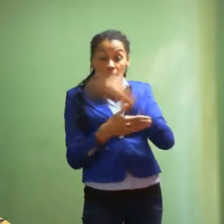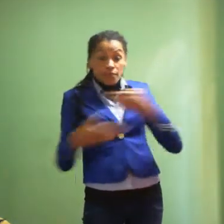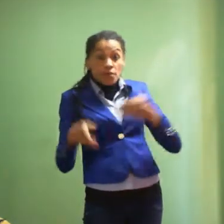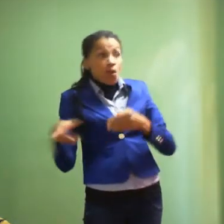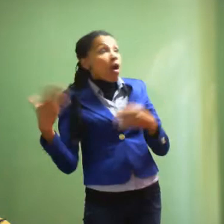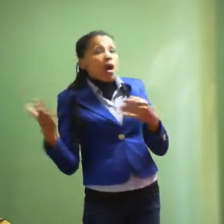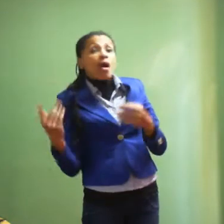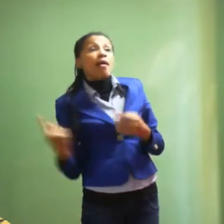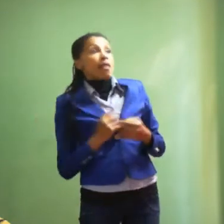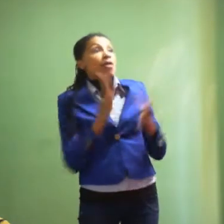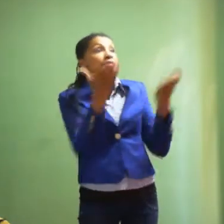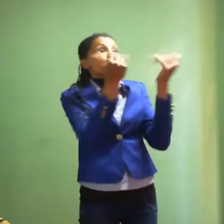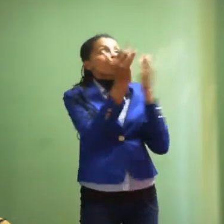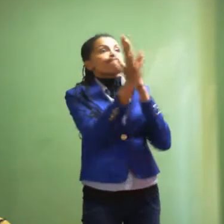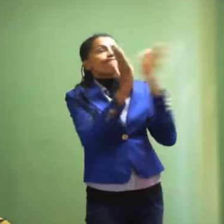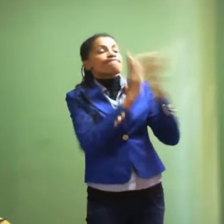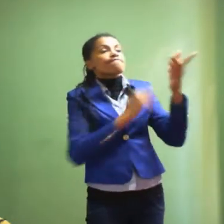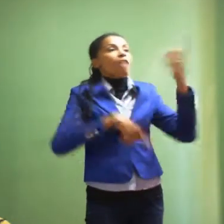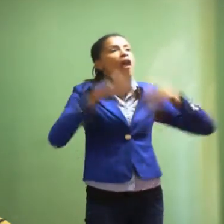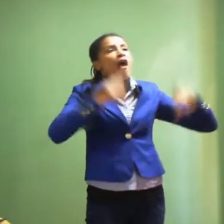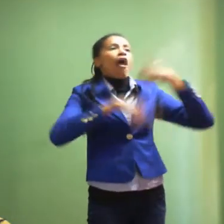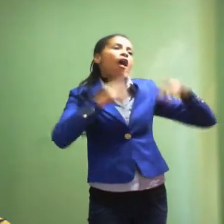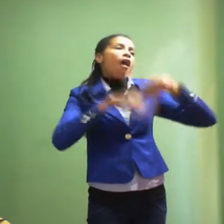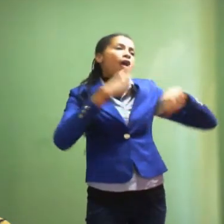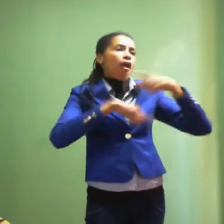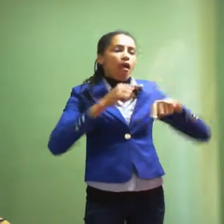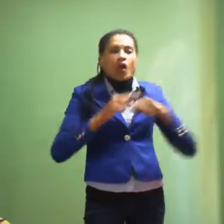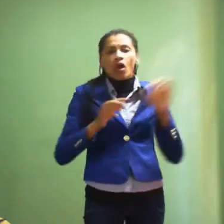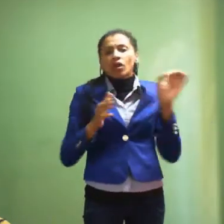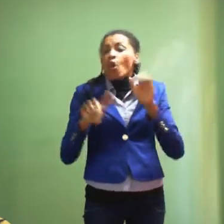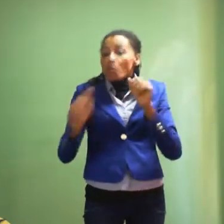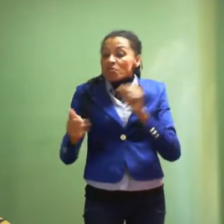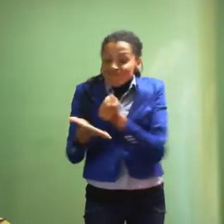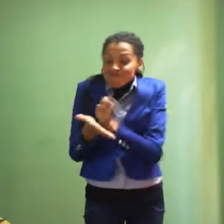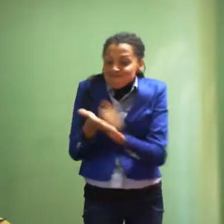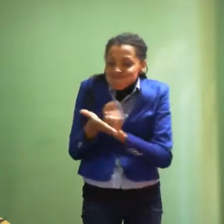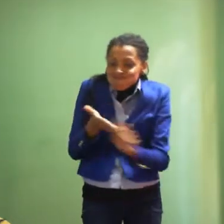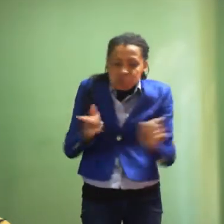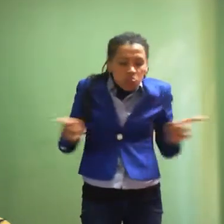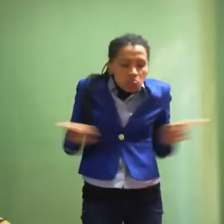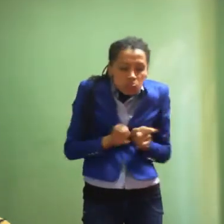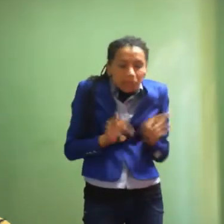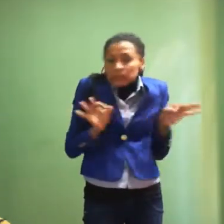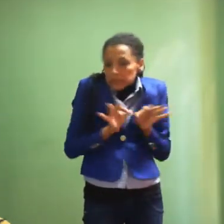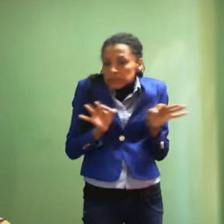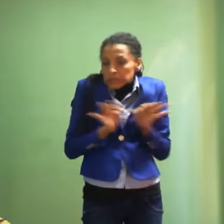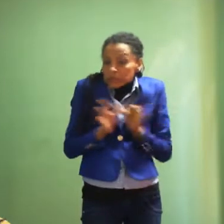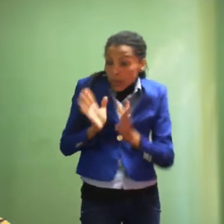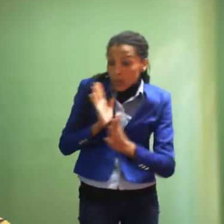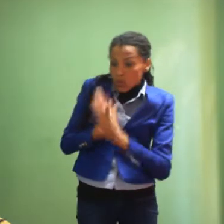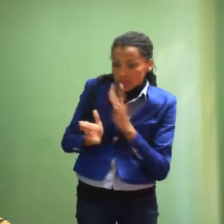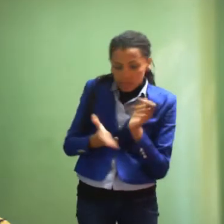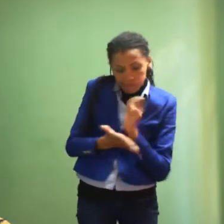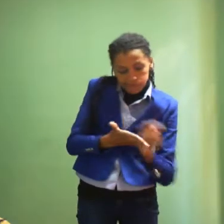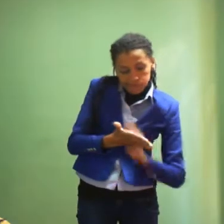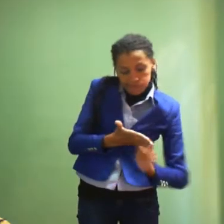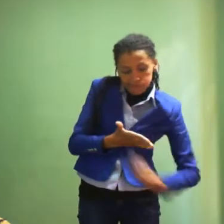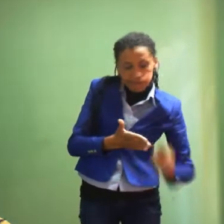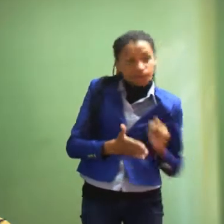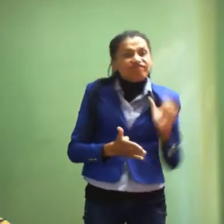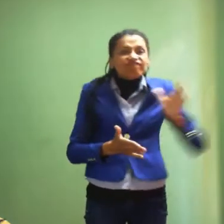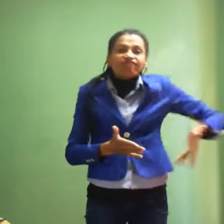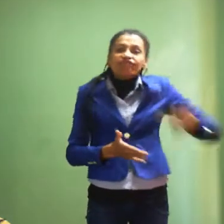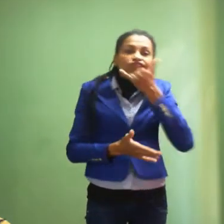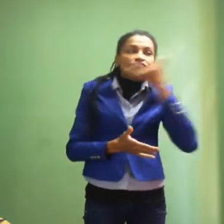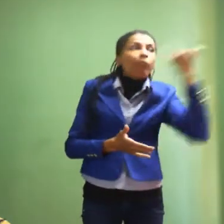y ellos pueden relatarlo por escrito. La profesora lo va a retomar en un texto corto y sencillo, y donde va a plasmar la descripción de